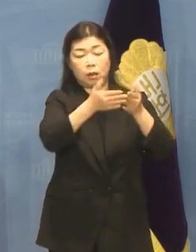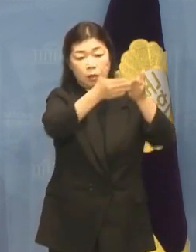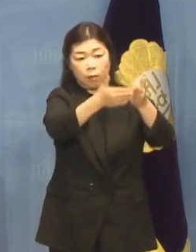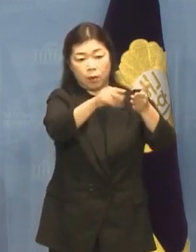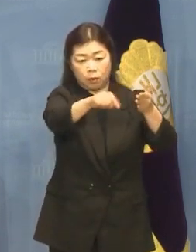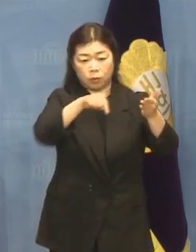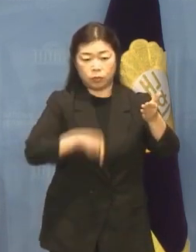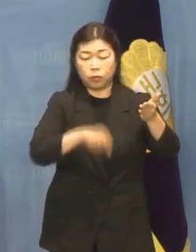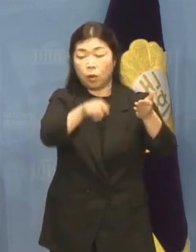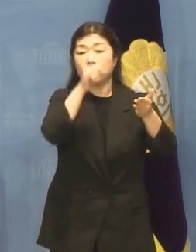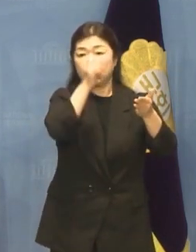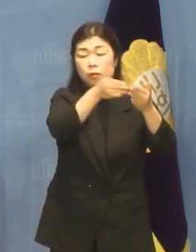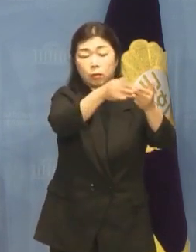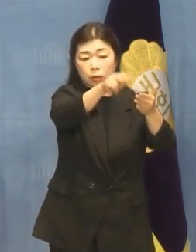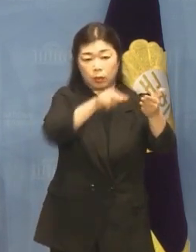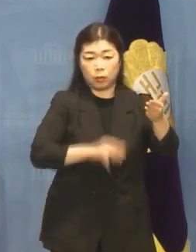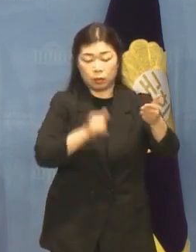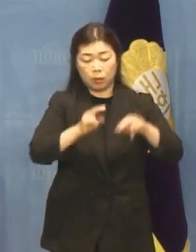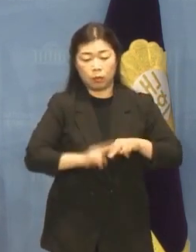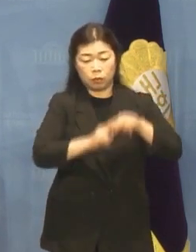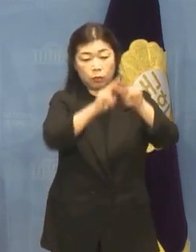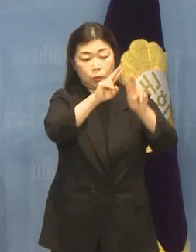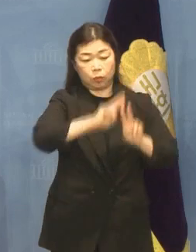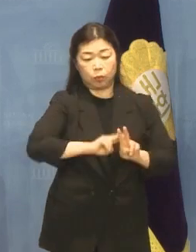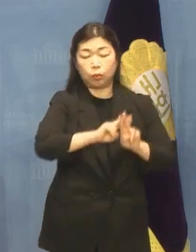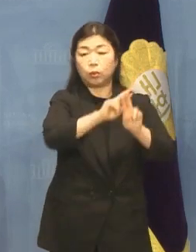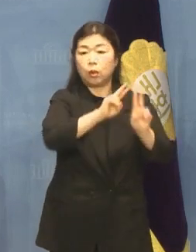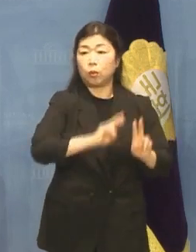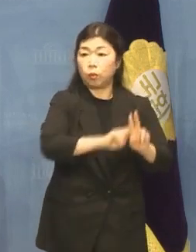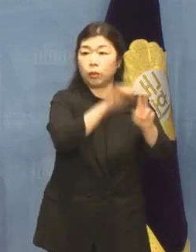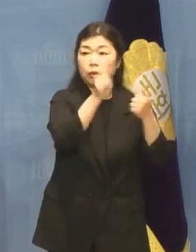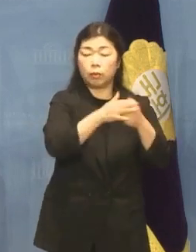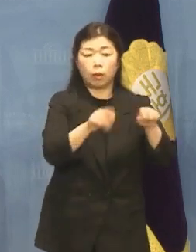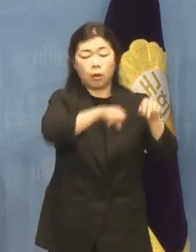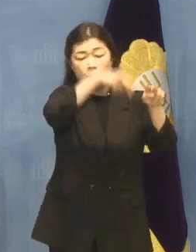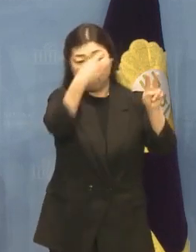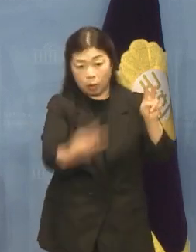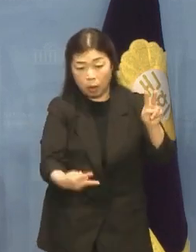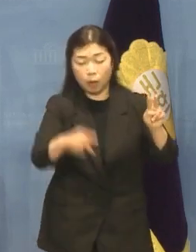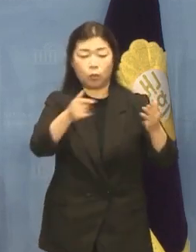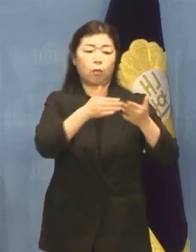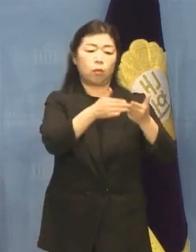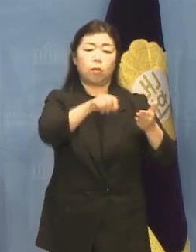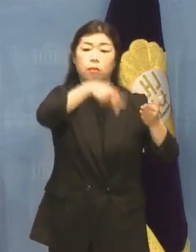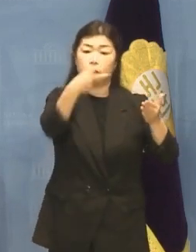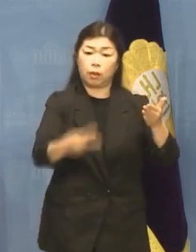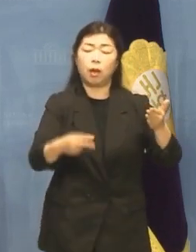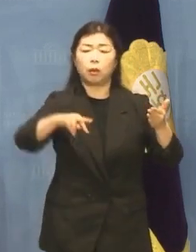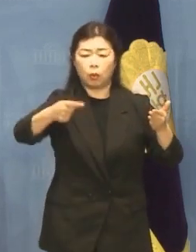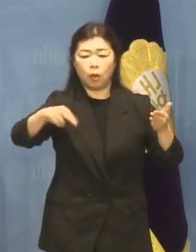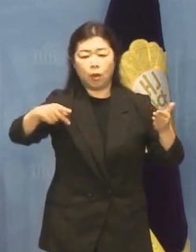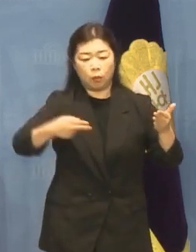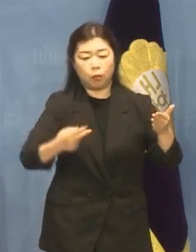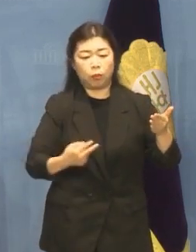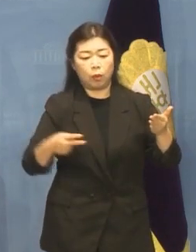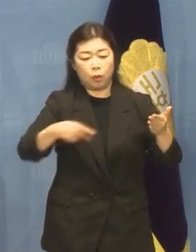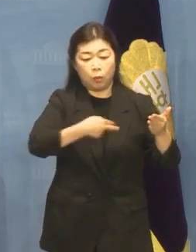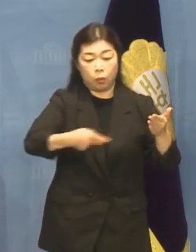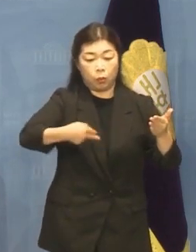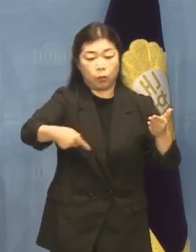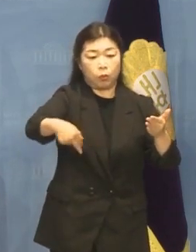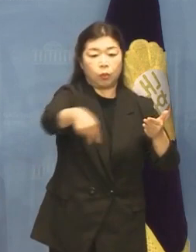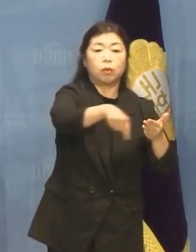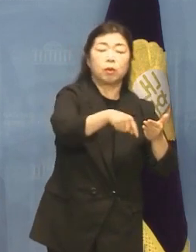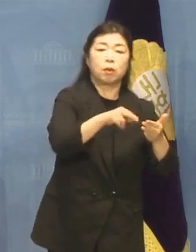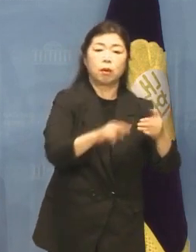좌우측에 설치되어 있어 전기된 선박에서 실족으로 바다에 빠져서 표류할 가능성이 거의 없었음에도